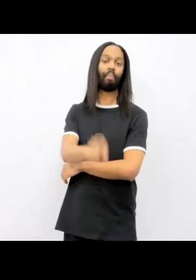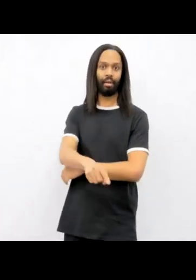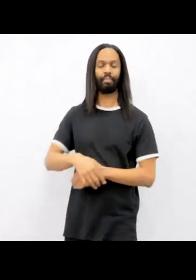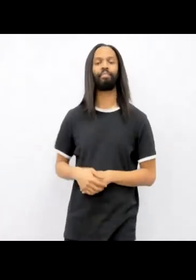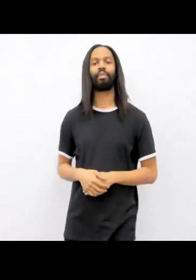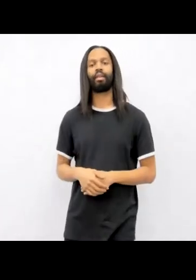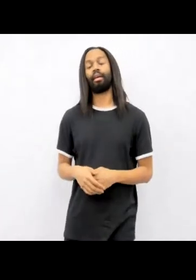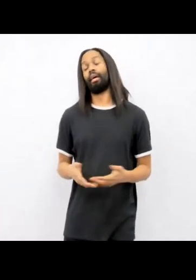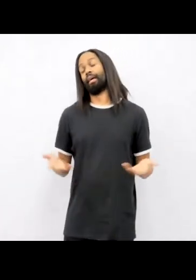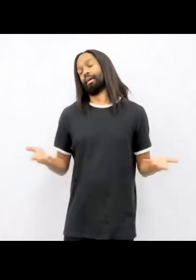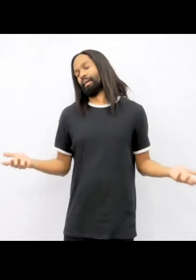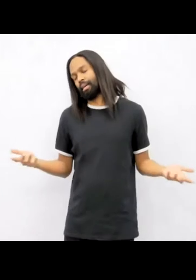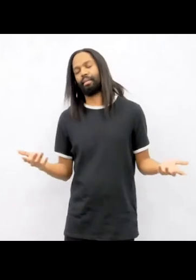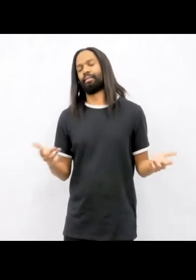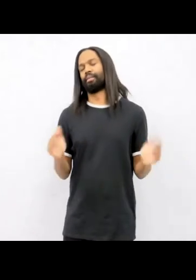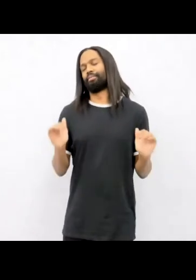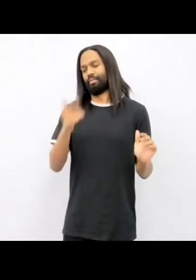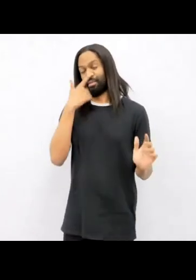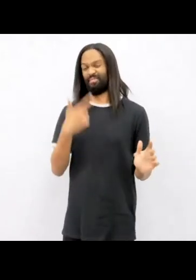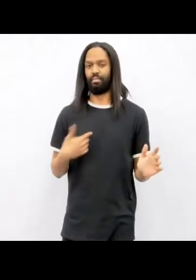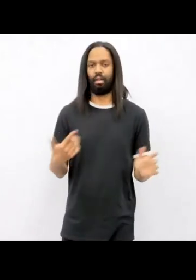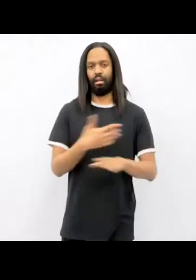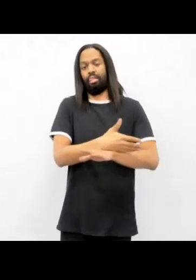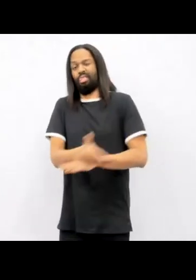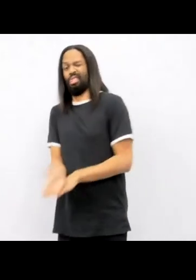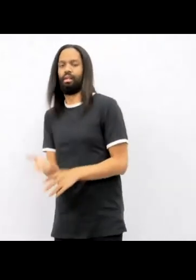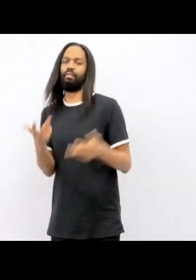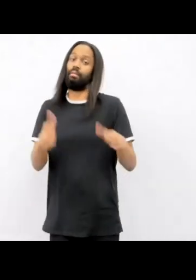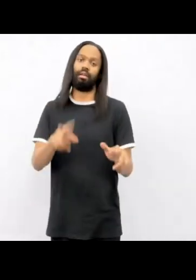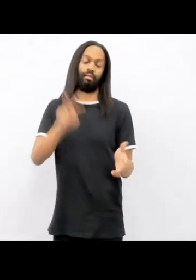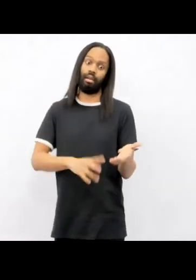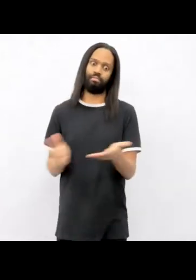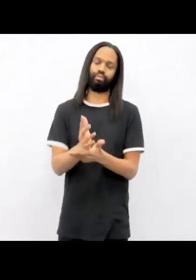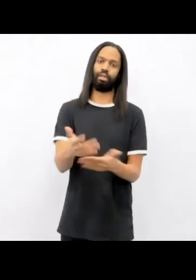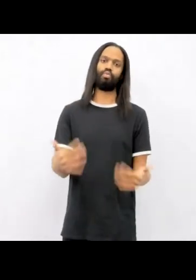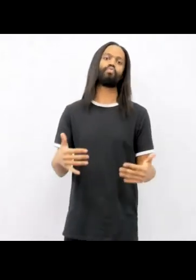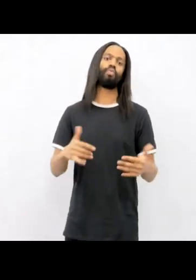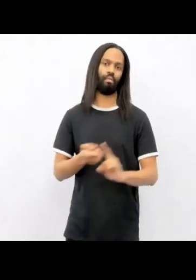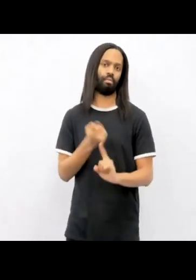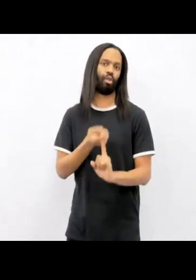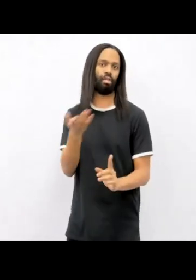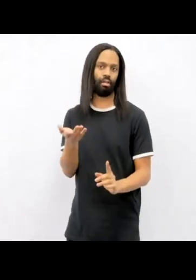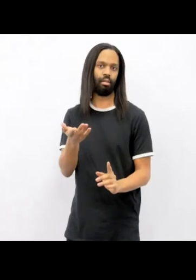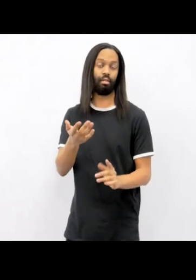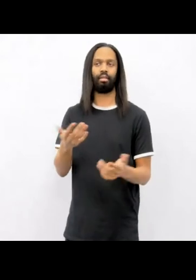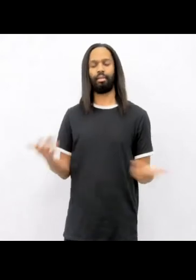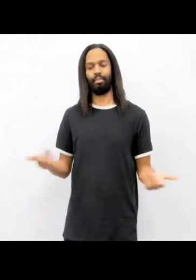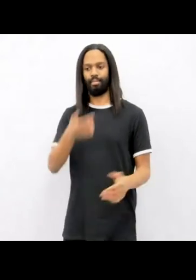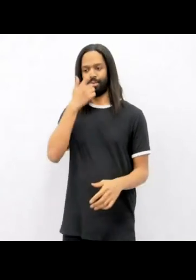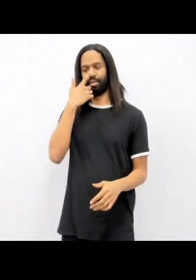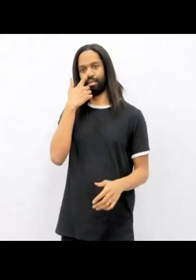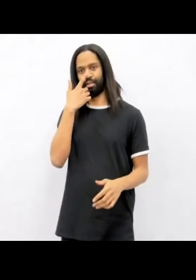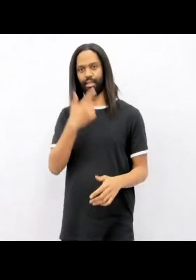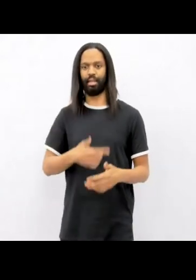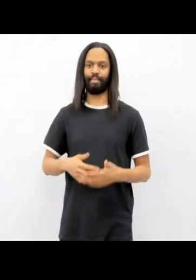pas que nous prenions du retard sur un projet aussi important. Et donc, nous avons fait contre mauvaise fortune bon